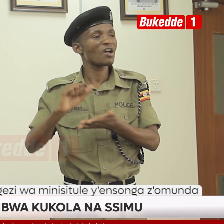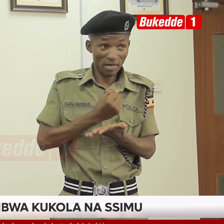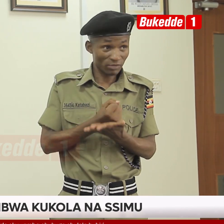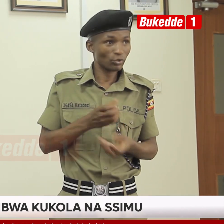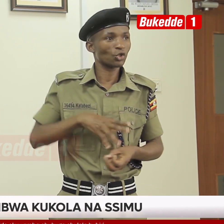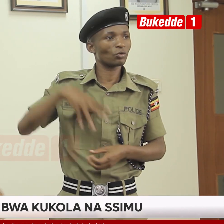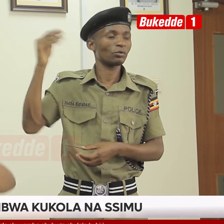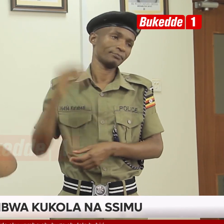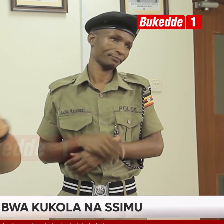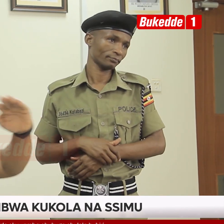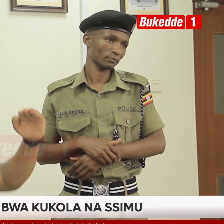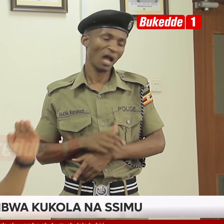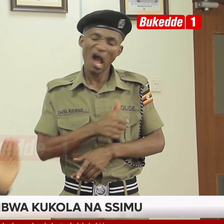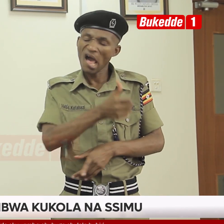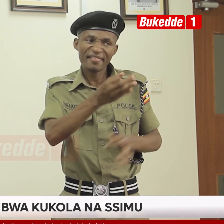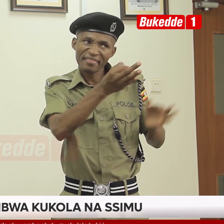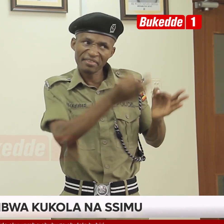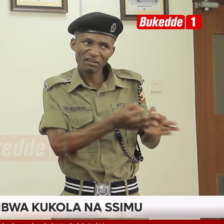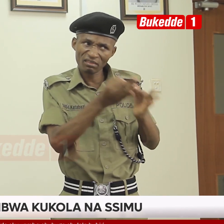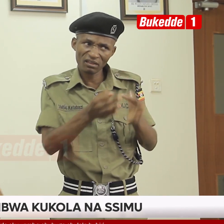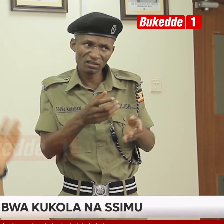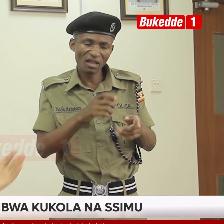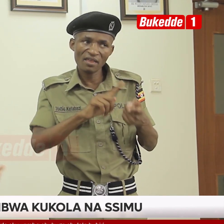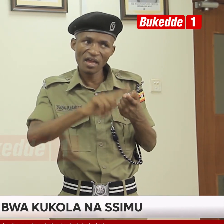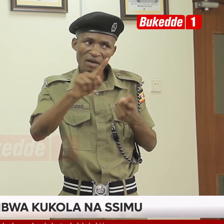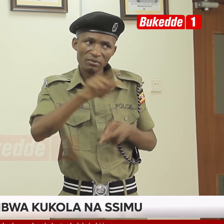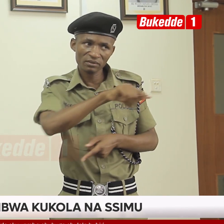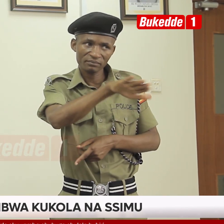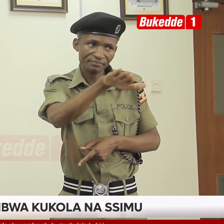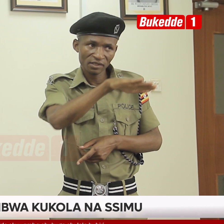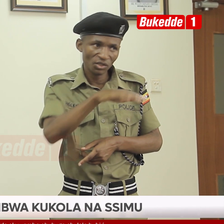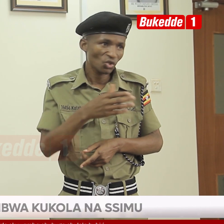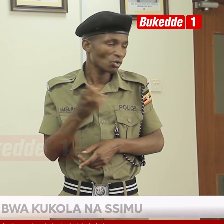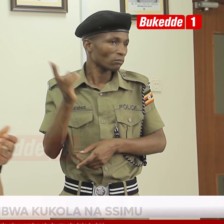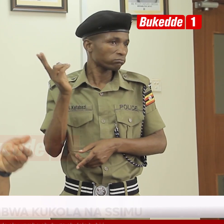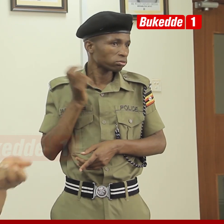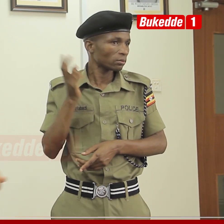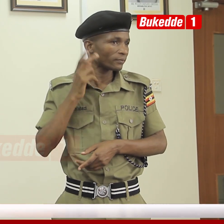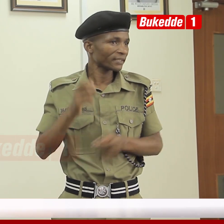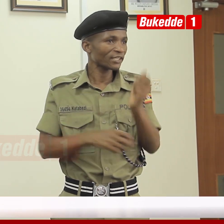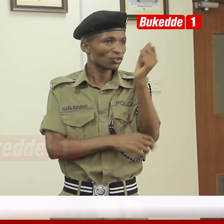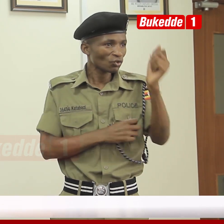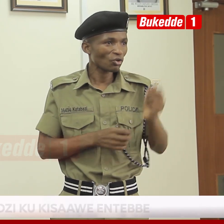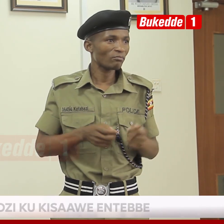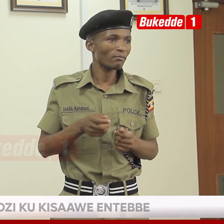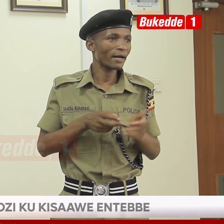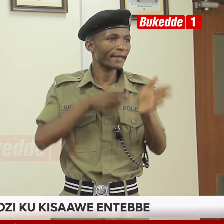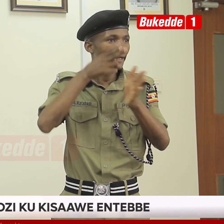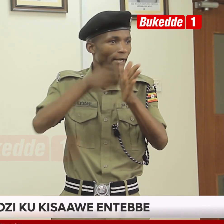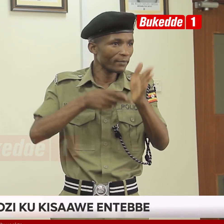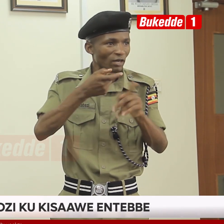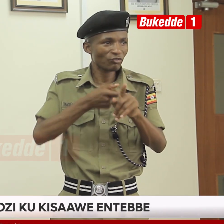kyokka. Naye kati bino ebirala byonna bye muwulira tebanzijako bajja kamera yange mu